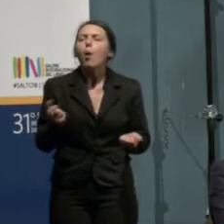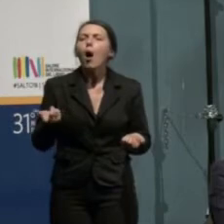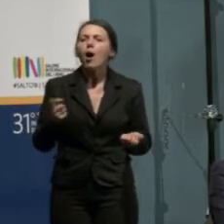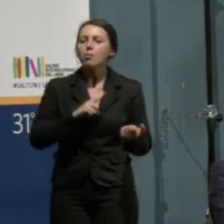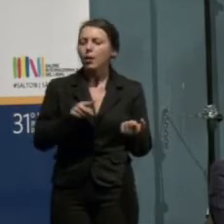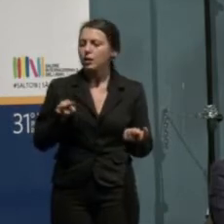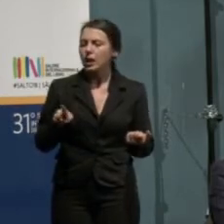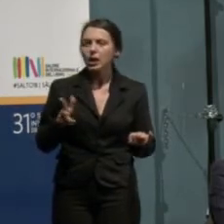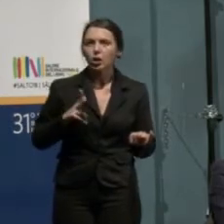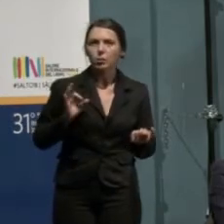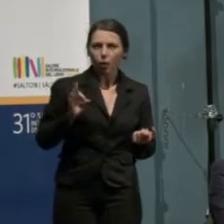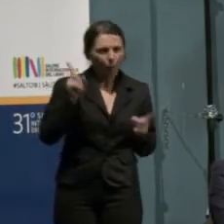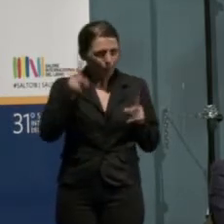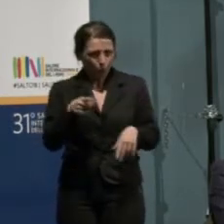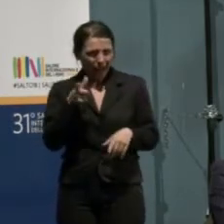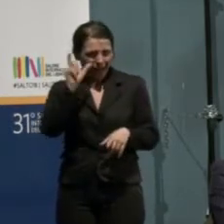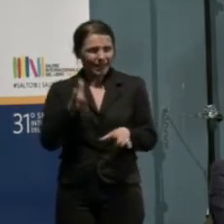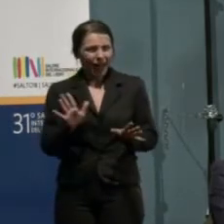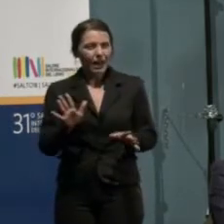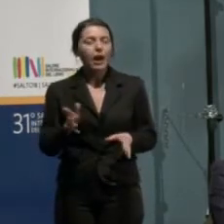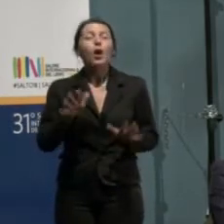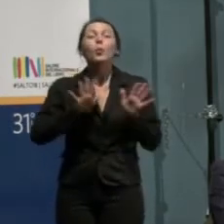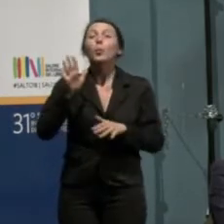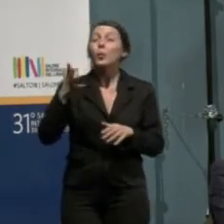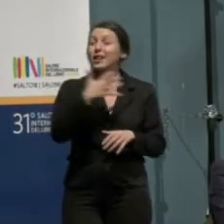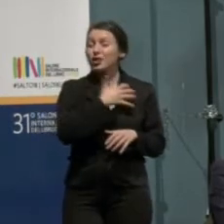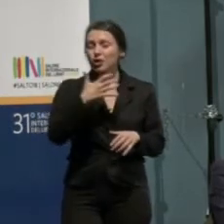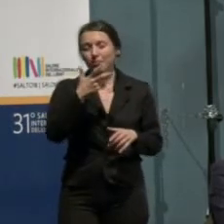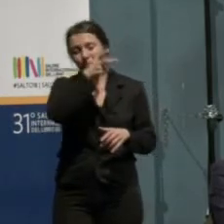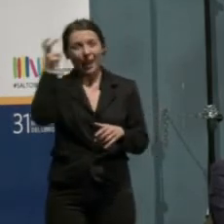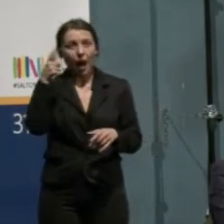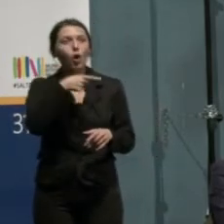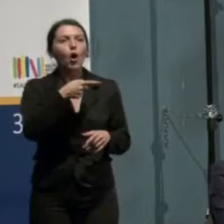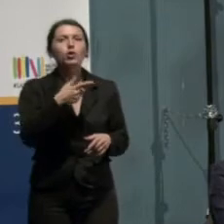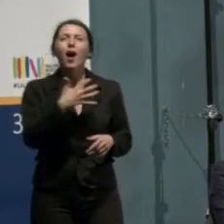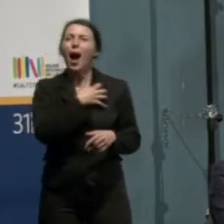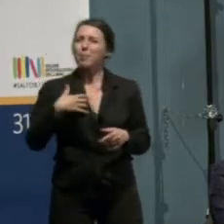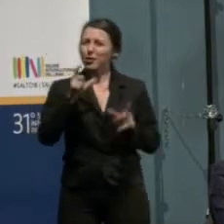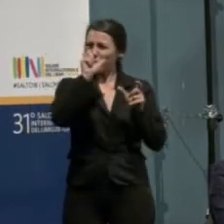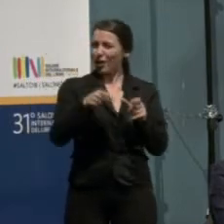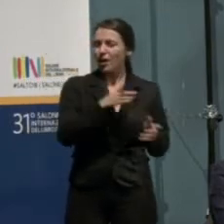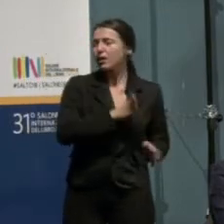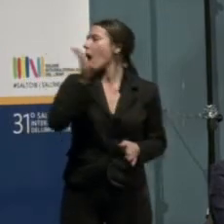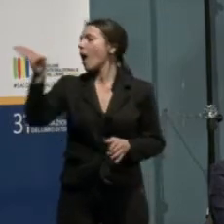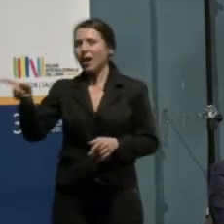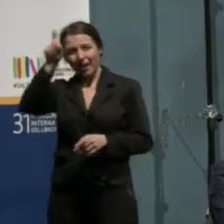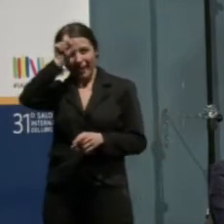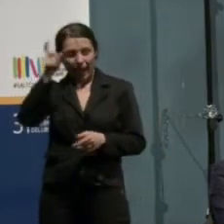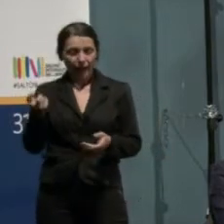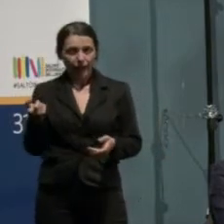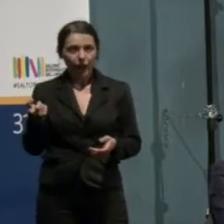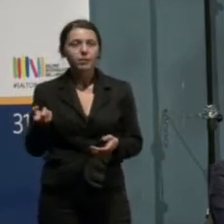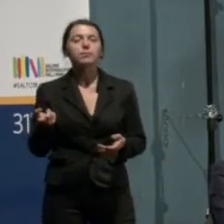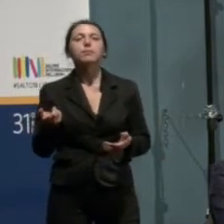potere parlo anche dell'italia il 15 agosto il l'ambasciatore italiano è ritornato al cairo con una motivazione